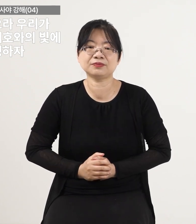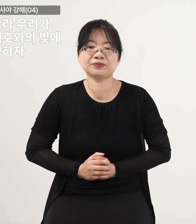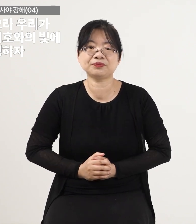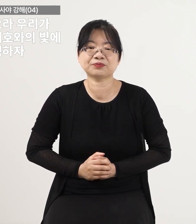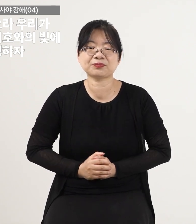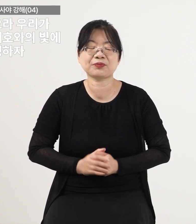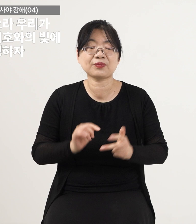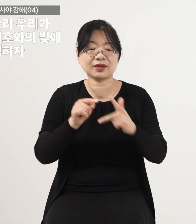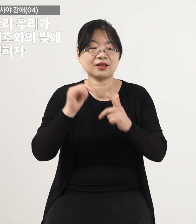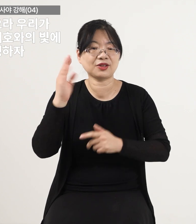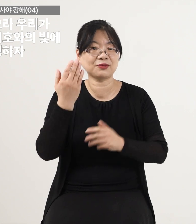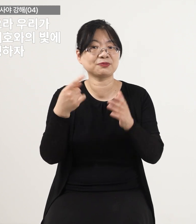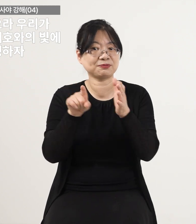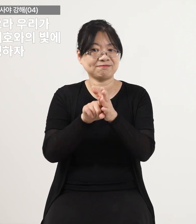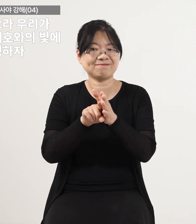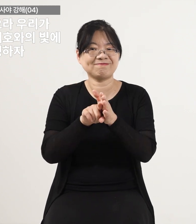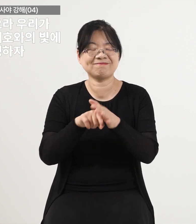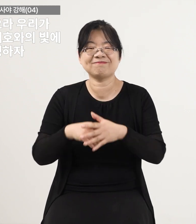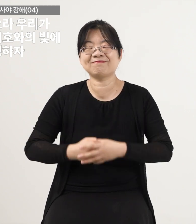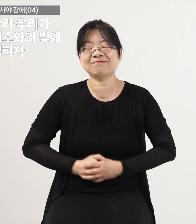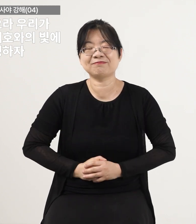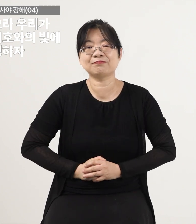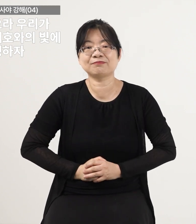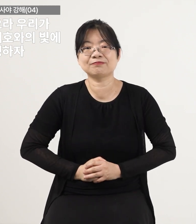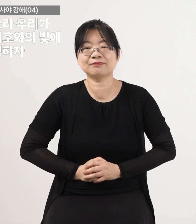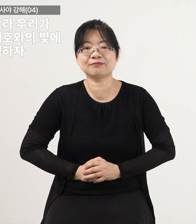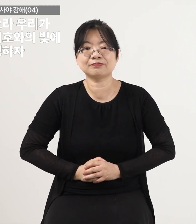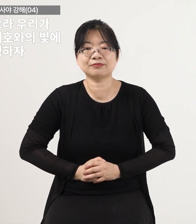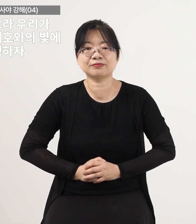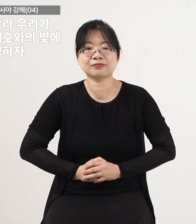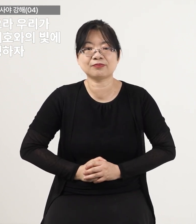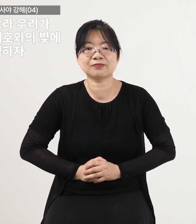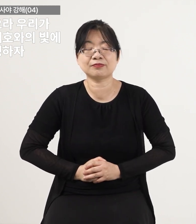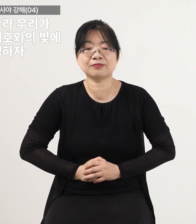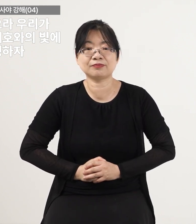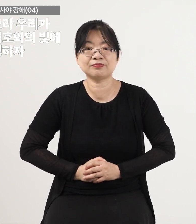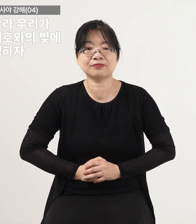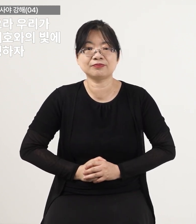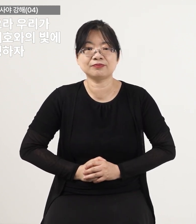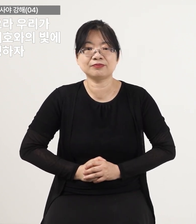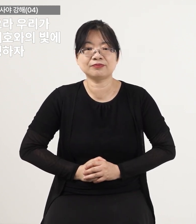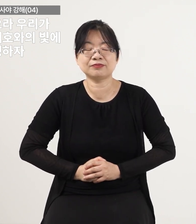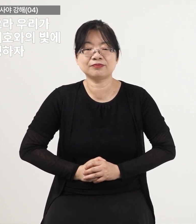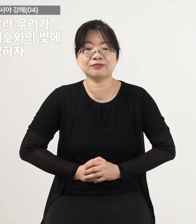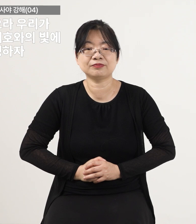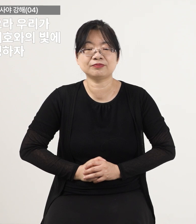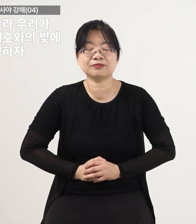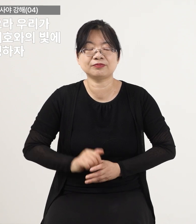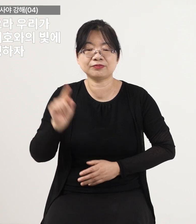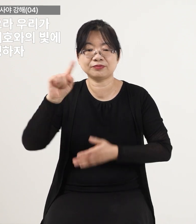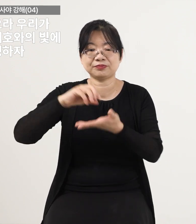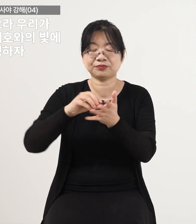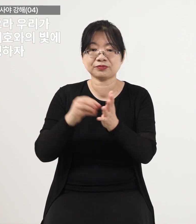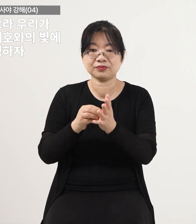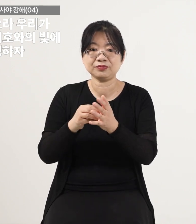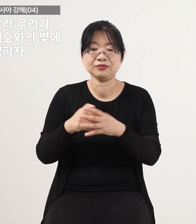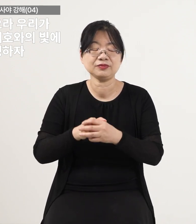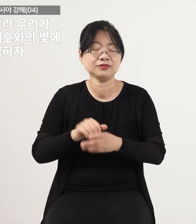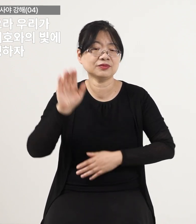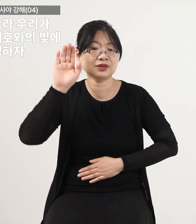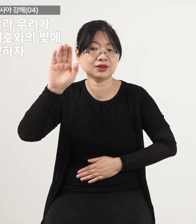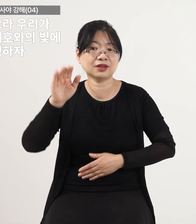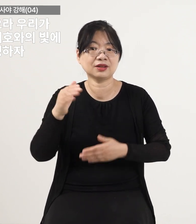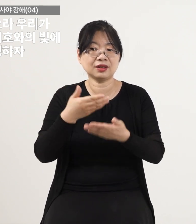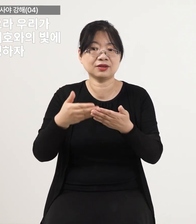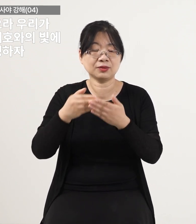되는 줄 믿습니다. 네, 되는 줄 믿습니다. 그러니까 어느 정도 장래